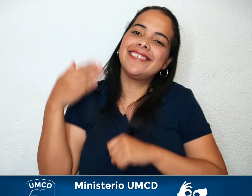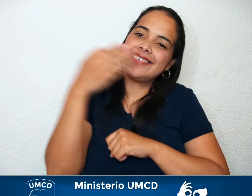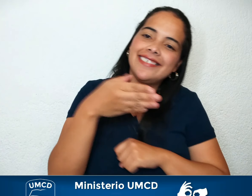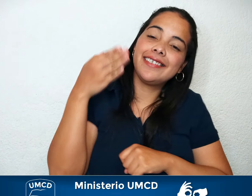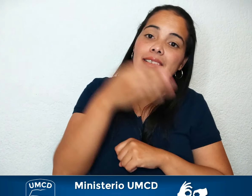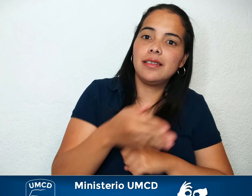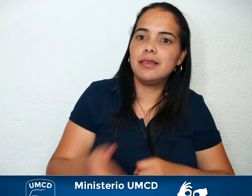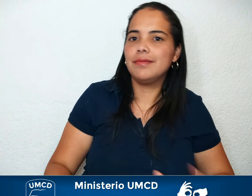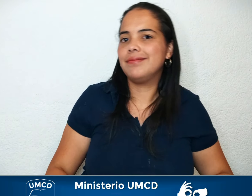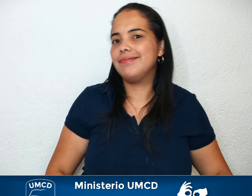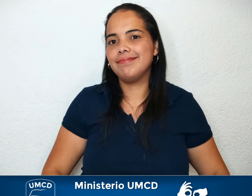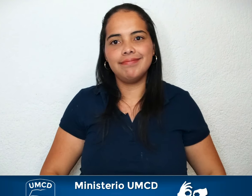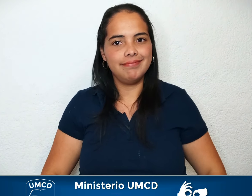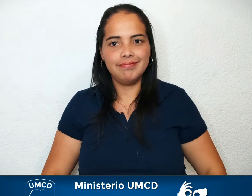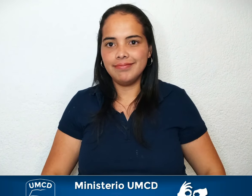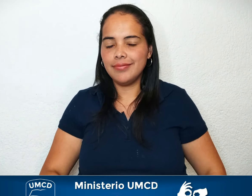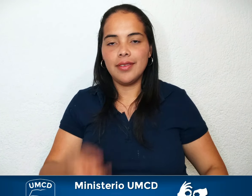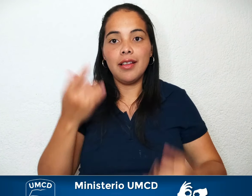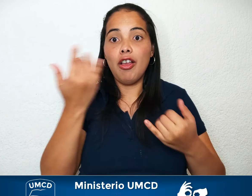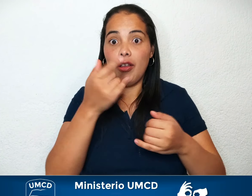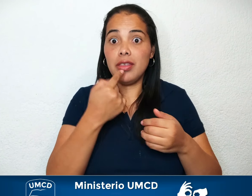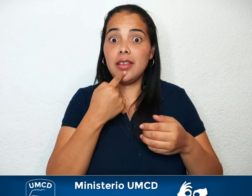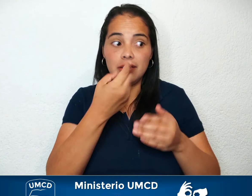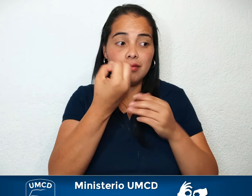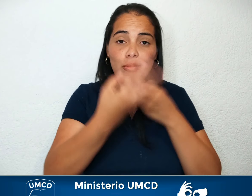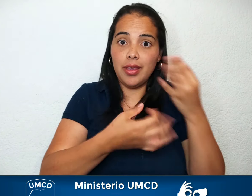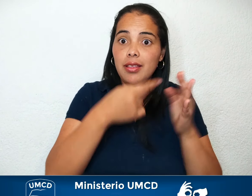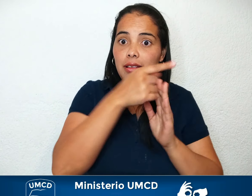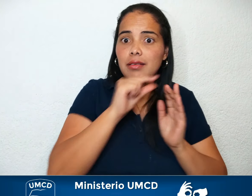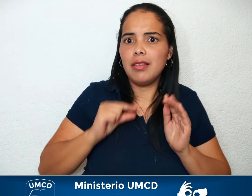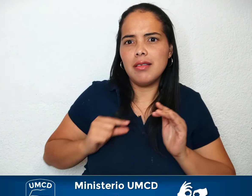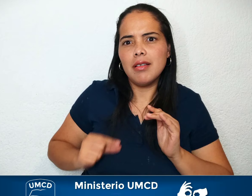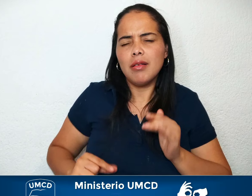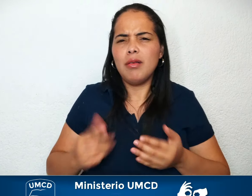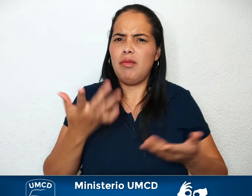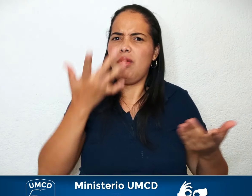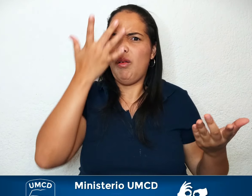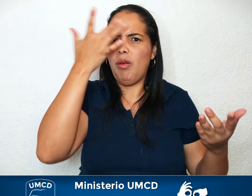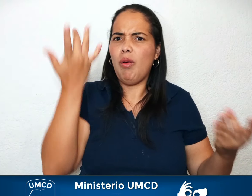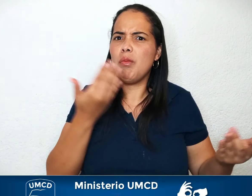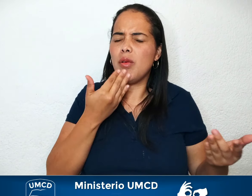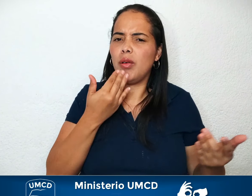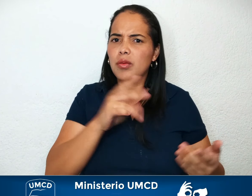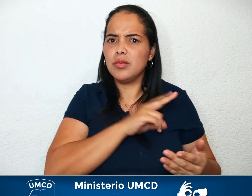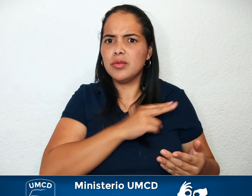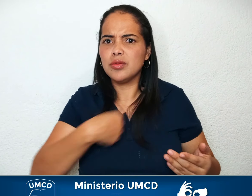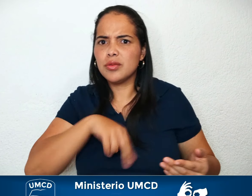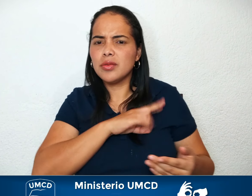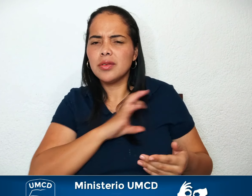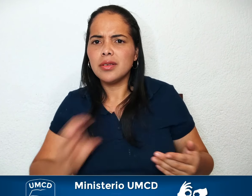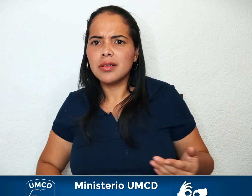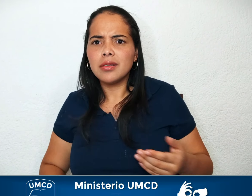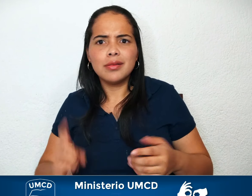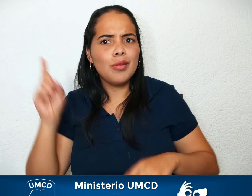iglesia. No se sabe con detalle exactamente cuál era la posición de la